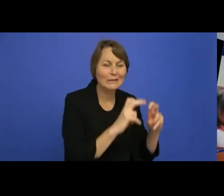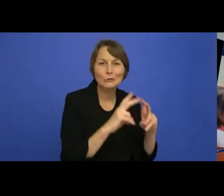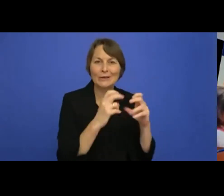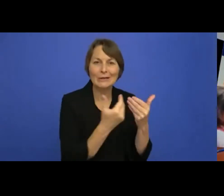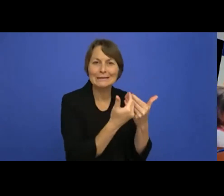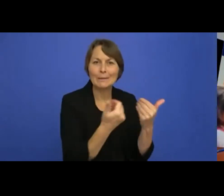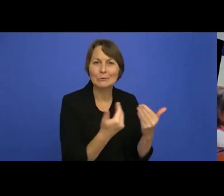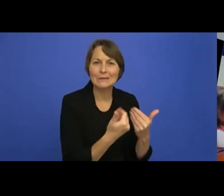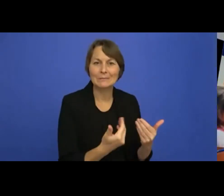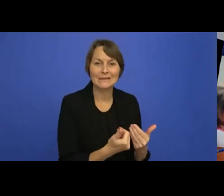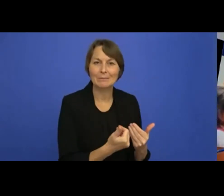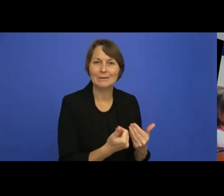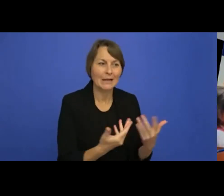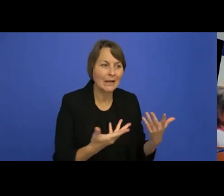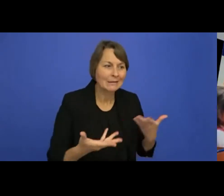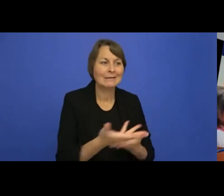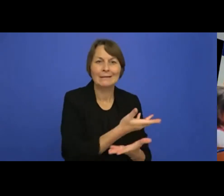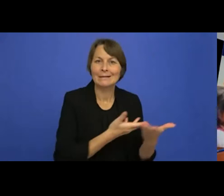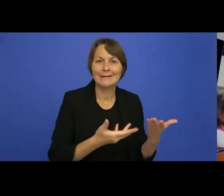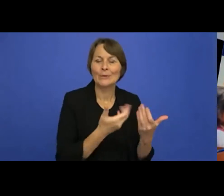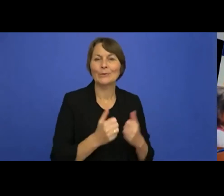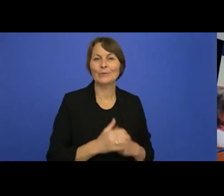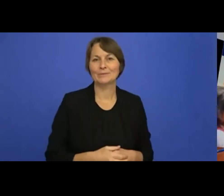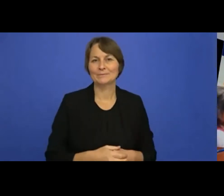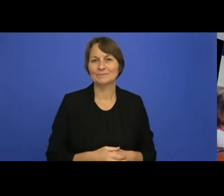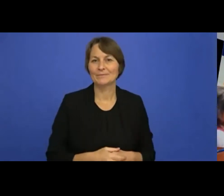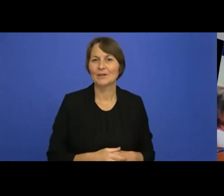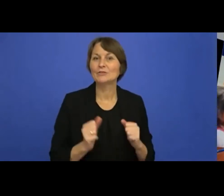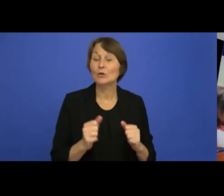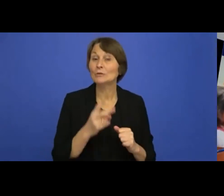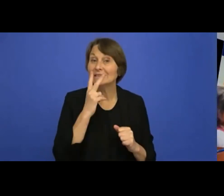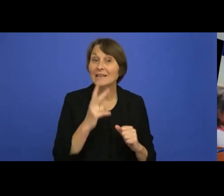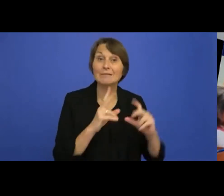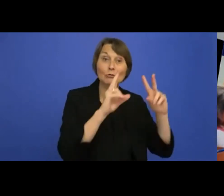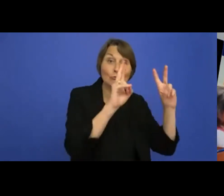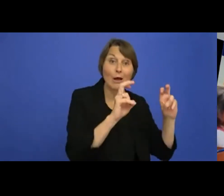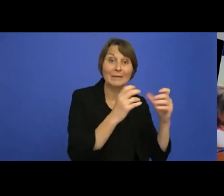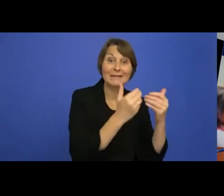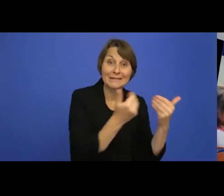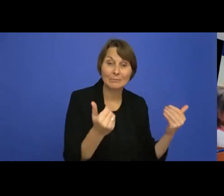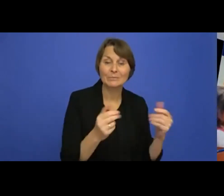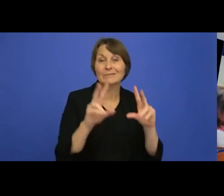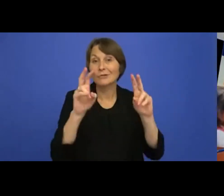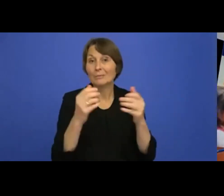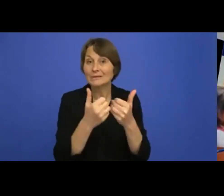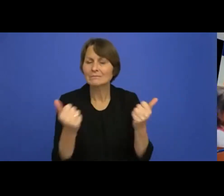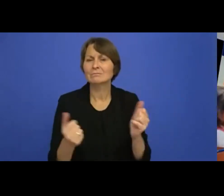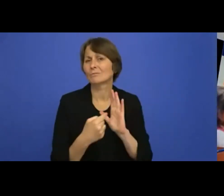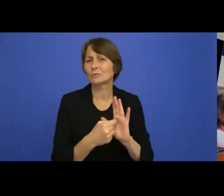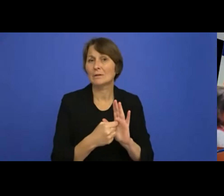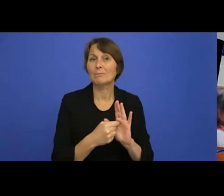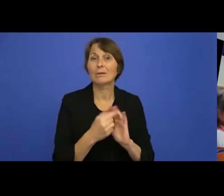des écarts entre les concepts et la réalité. L'interprète est absolument désolé, mais le son est de très, très mauvaise qualité.